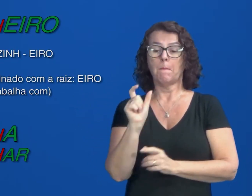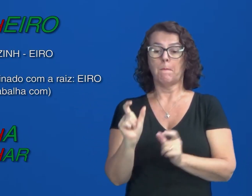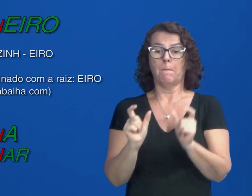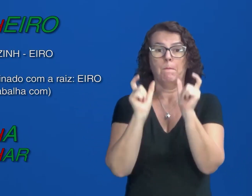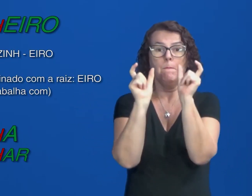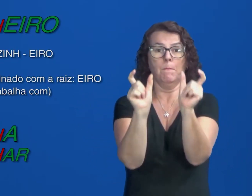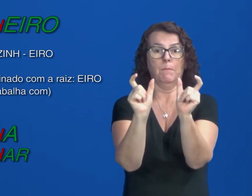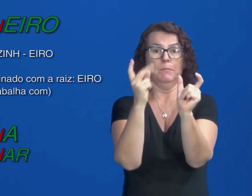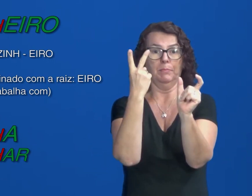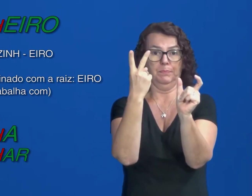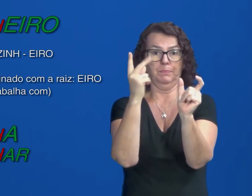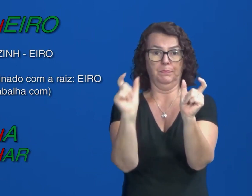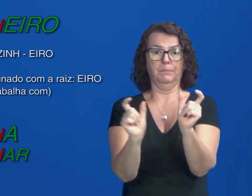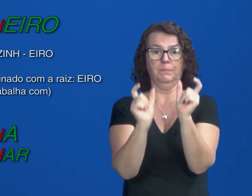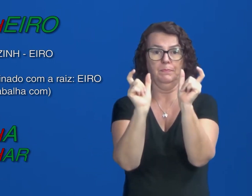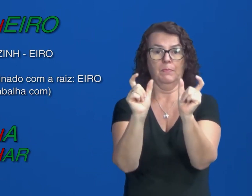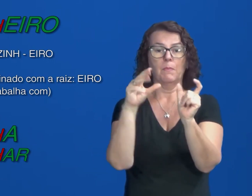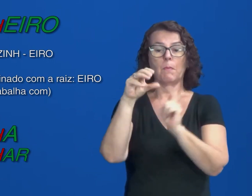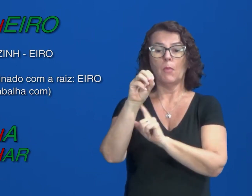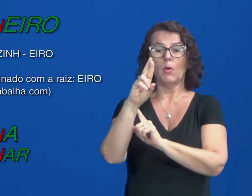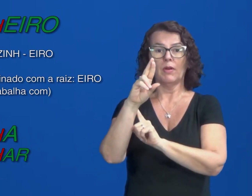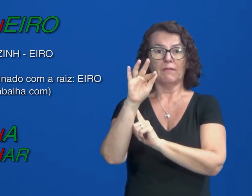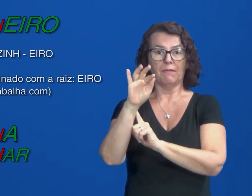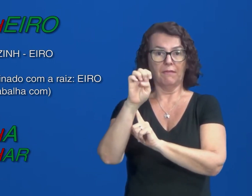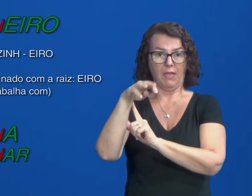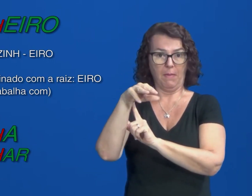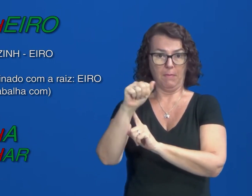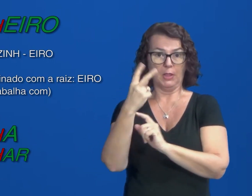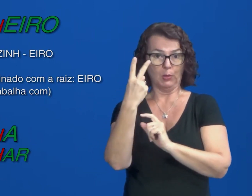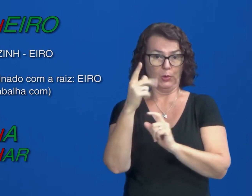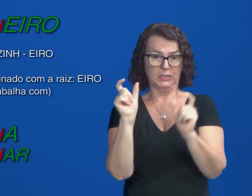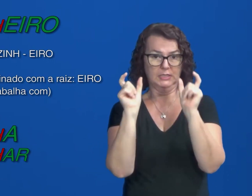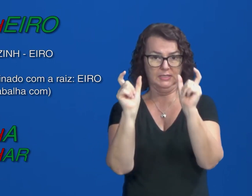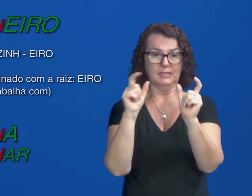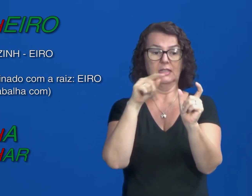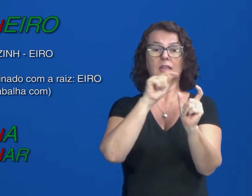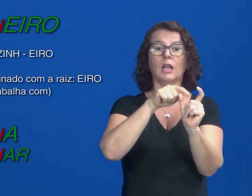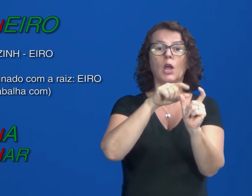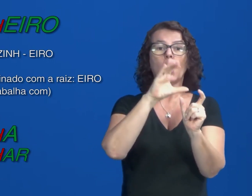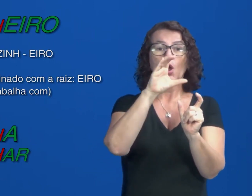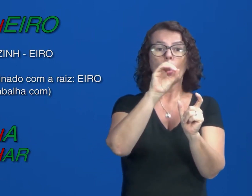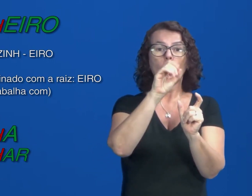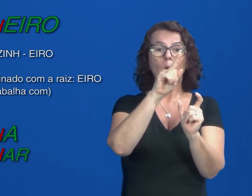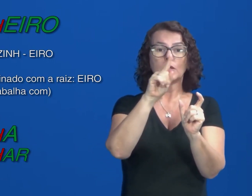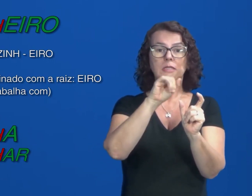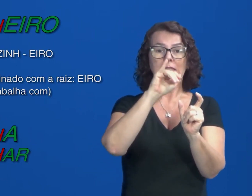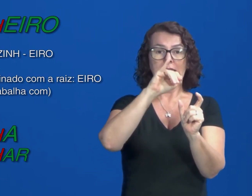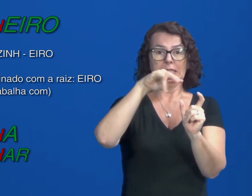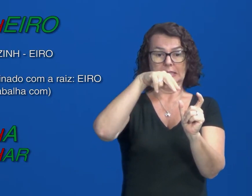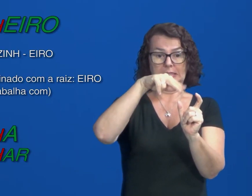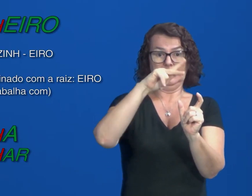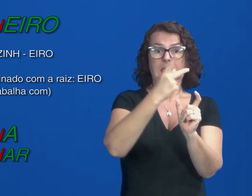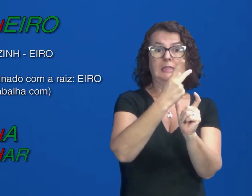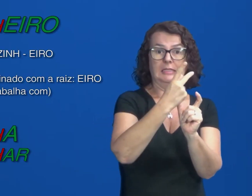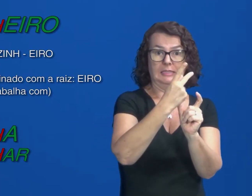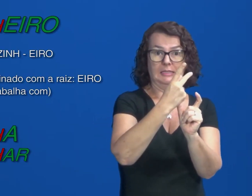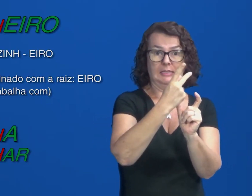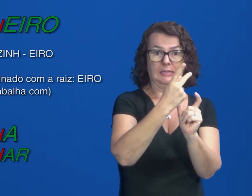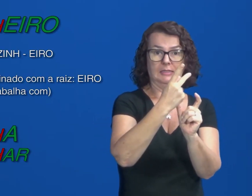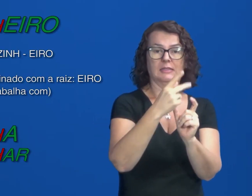Então temos dois morfemas nessa palavra. O cozin até o